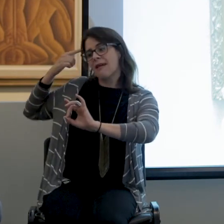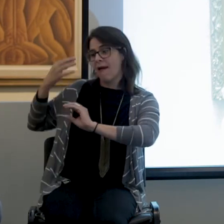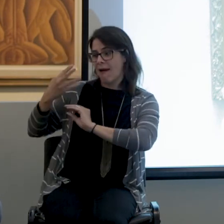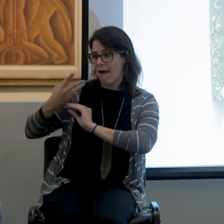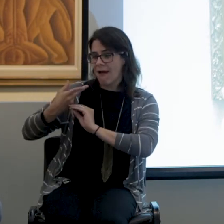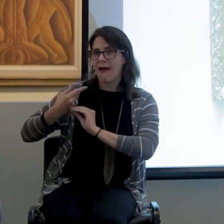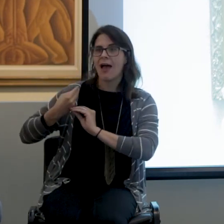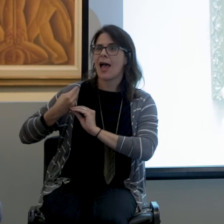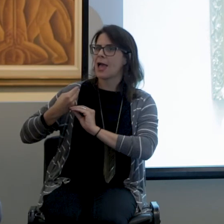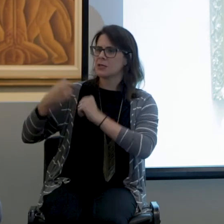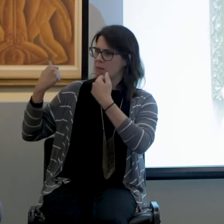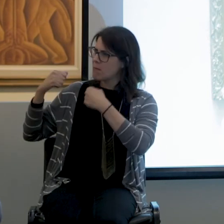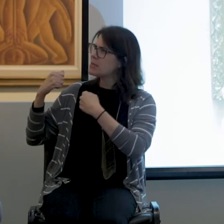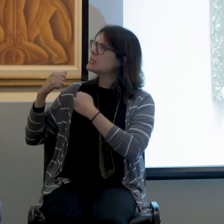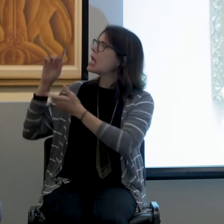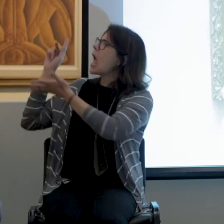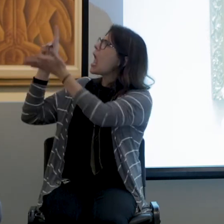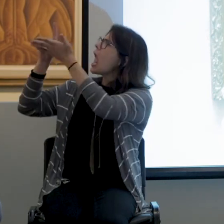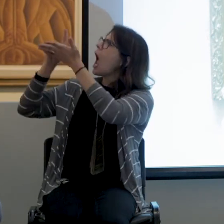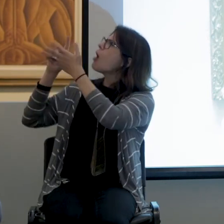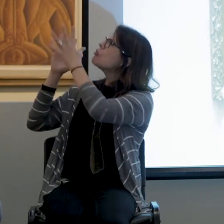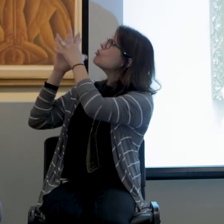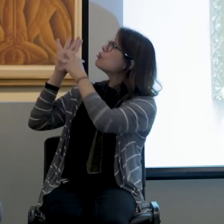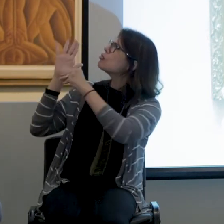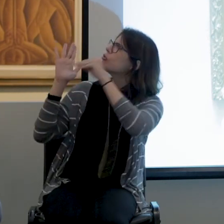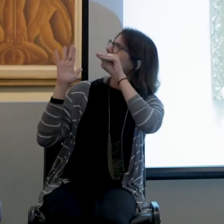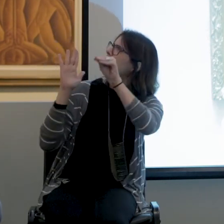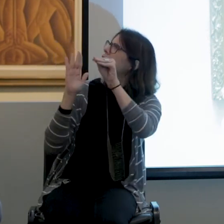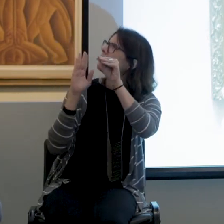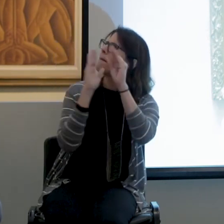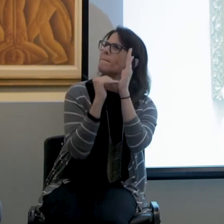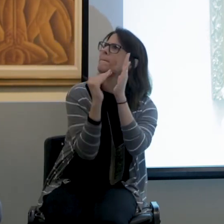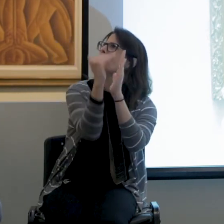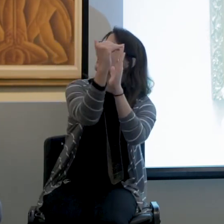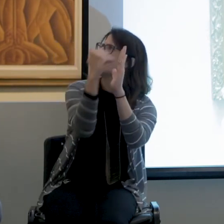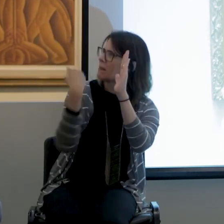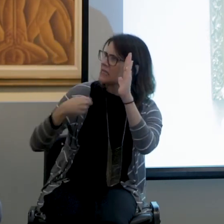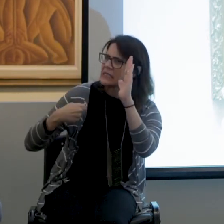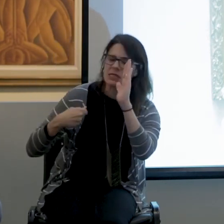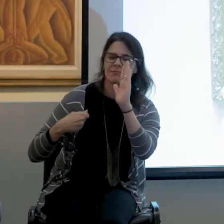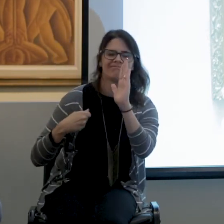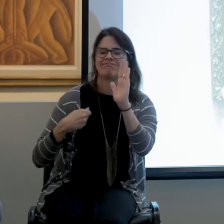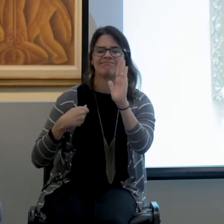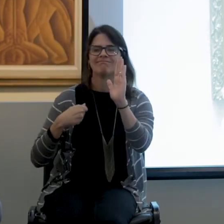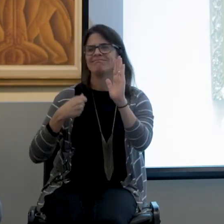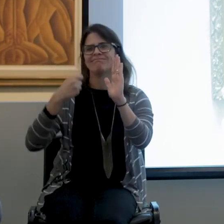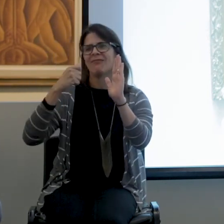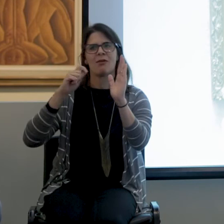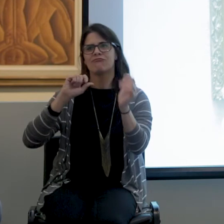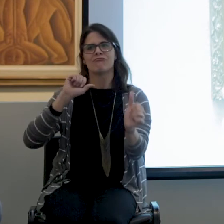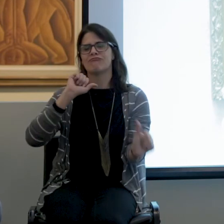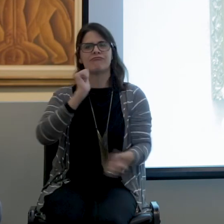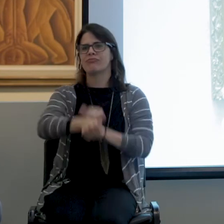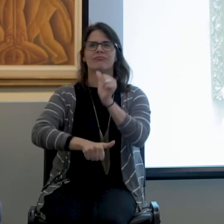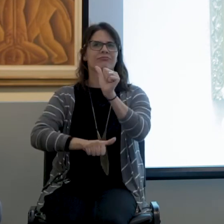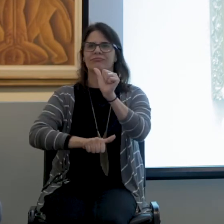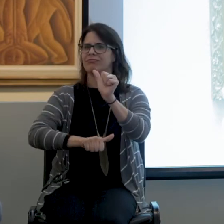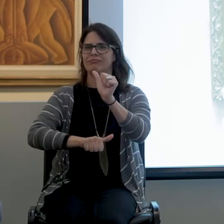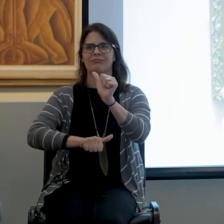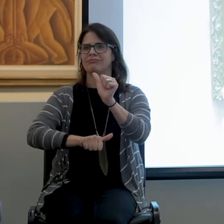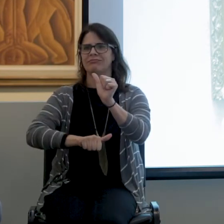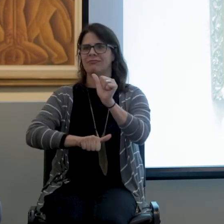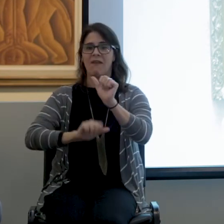de espelhar o real de alguma maneira, de ter uma figura reconhecível. Ele vai defender,